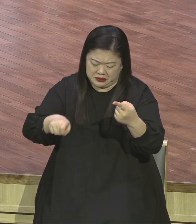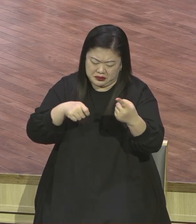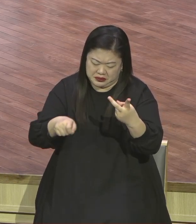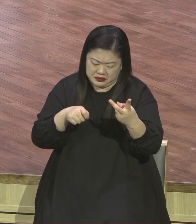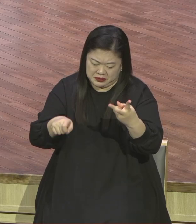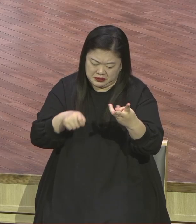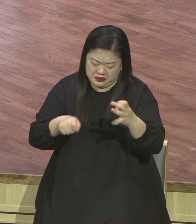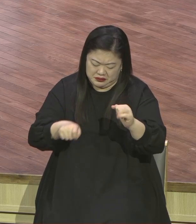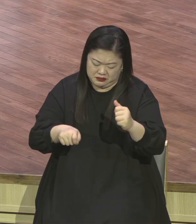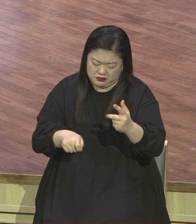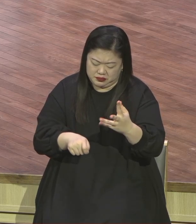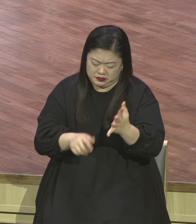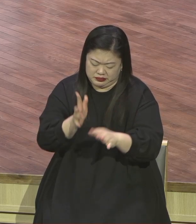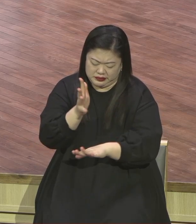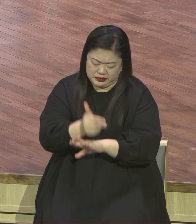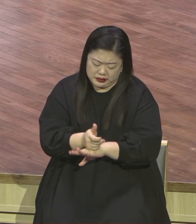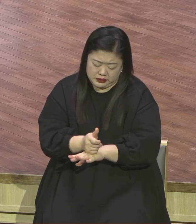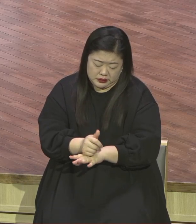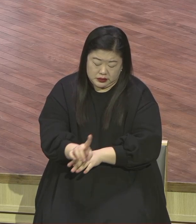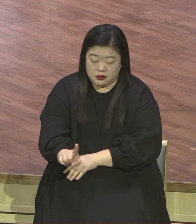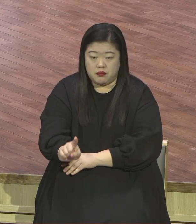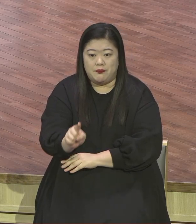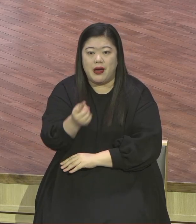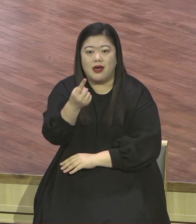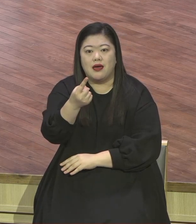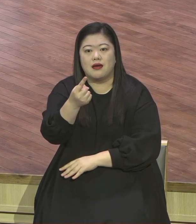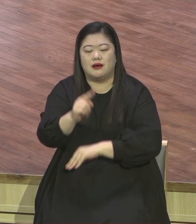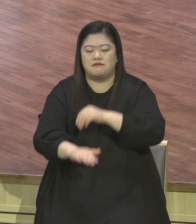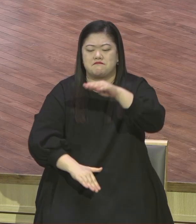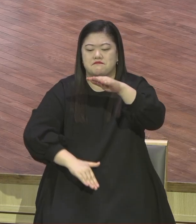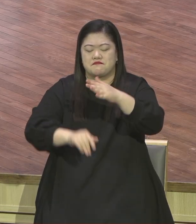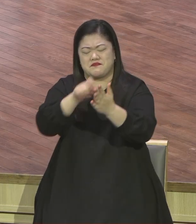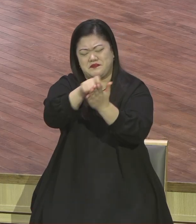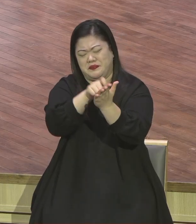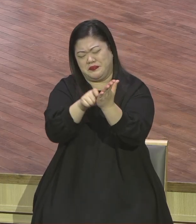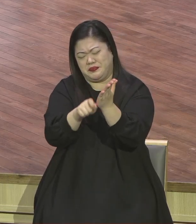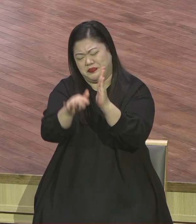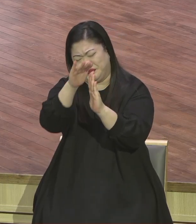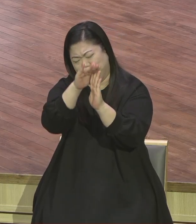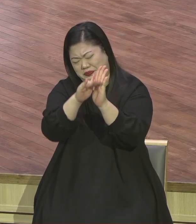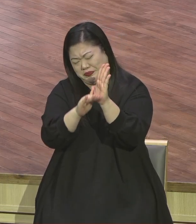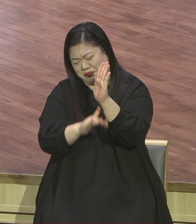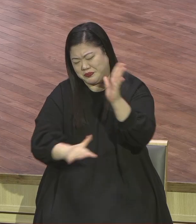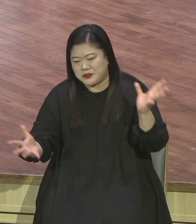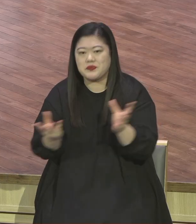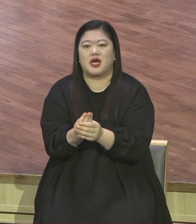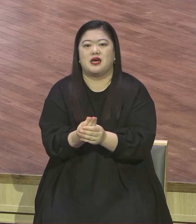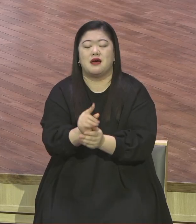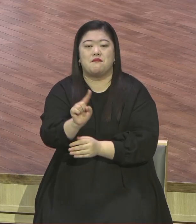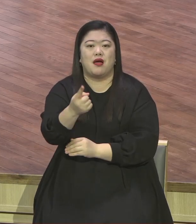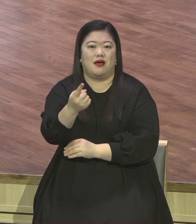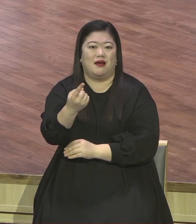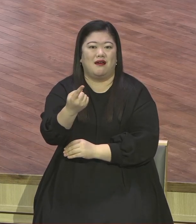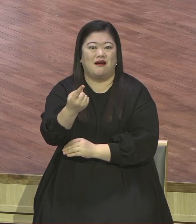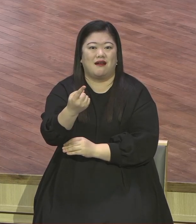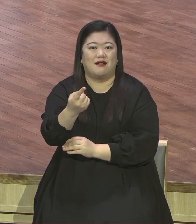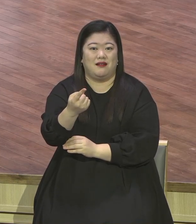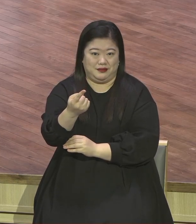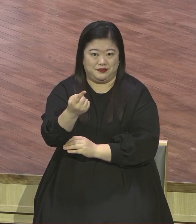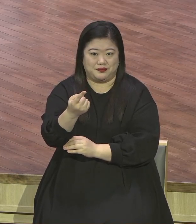감사끼리를 찾았는데 참 너무너무 찾기 힘든 100가지를 찾았는데 이걸 이제